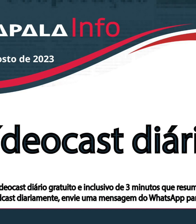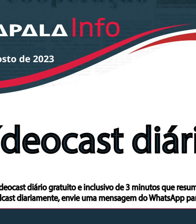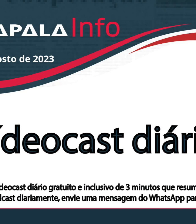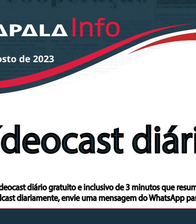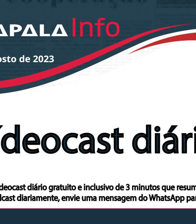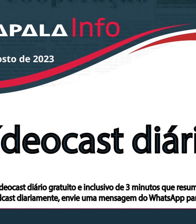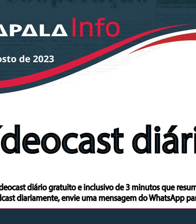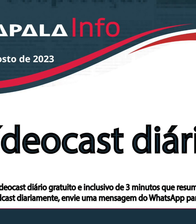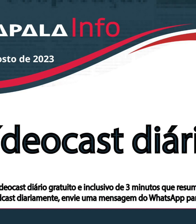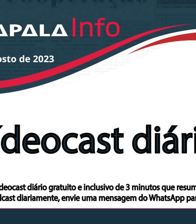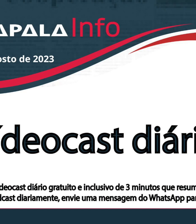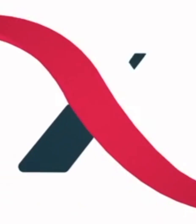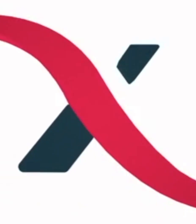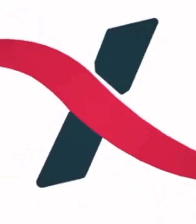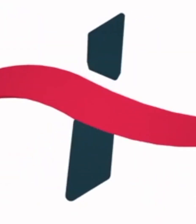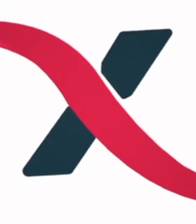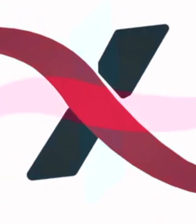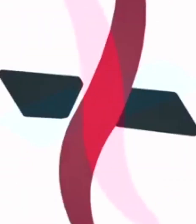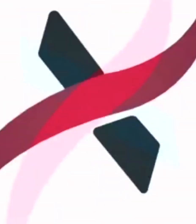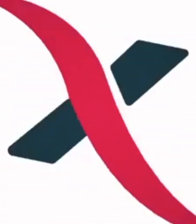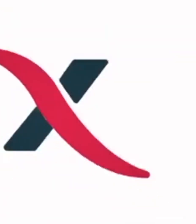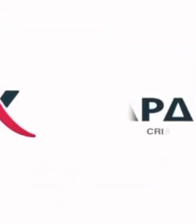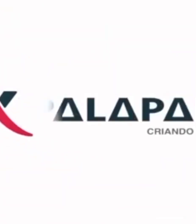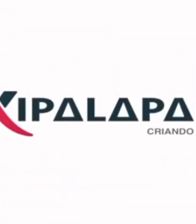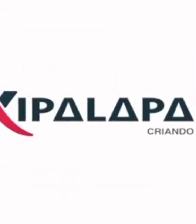Xipala Pala Info, edição 22 de agosto.